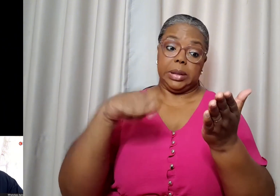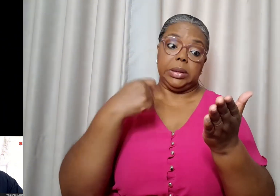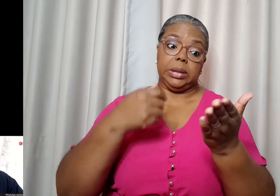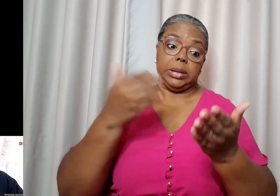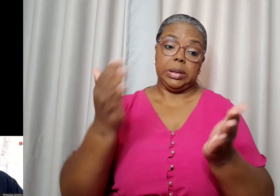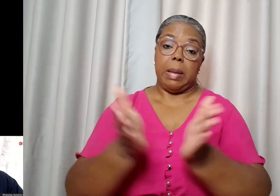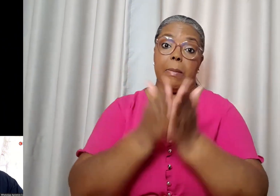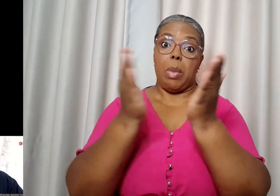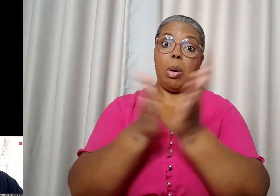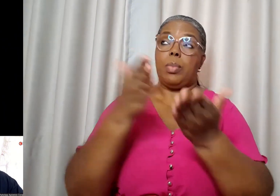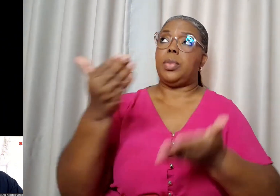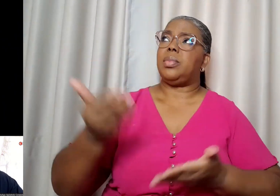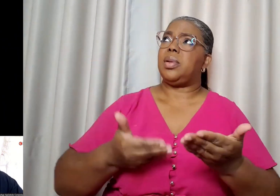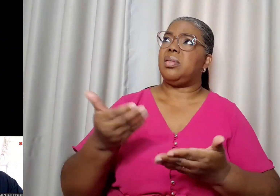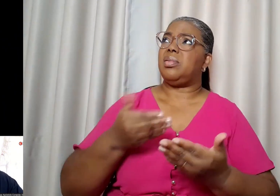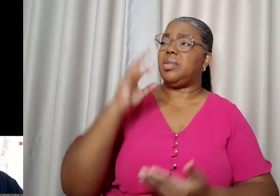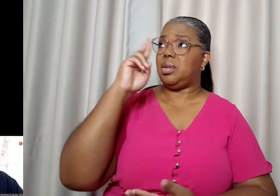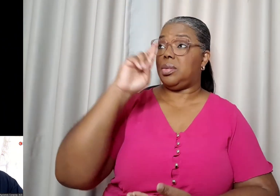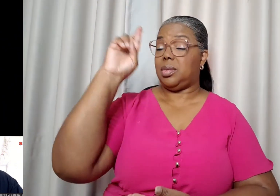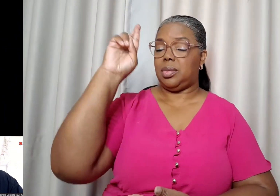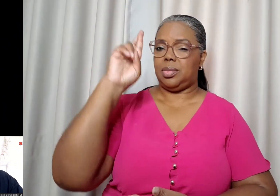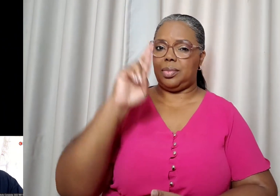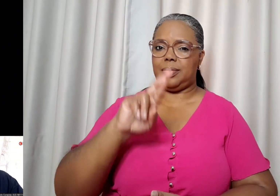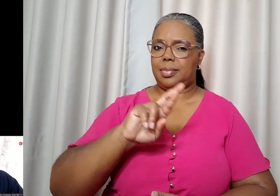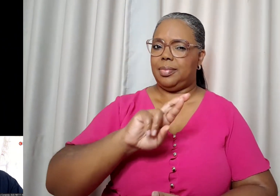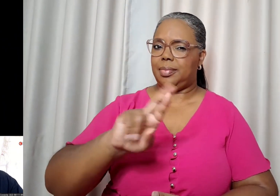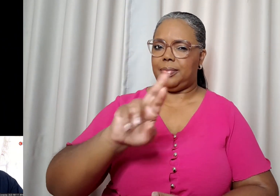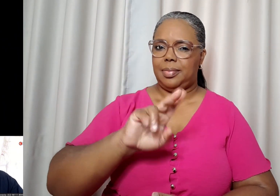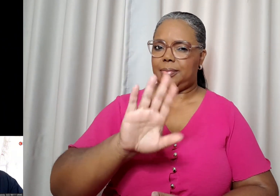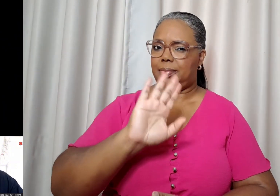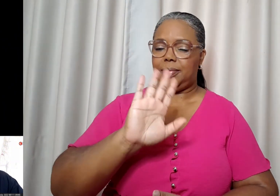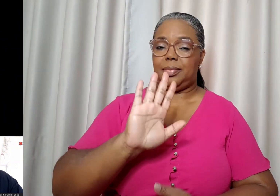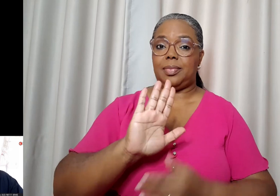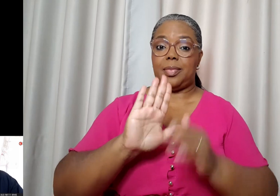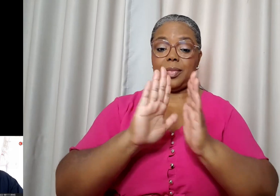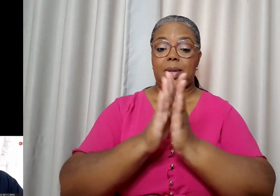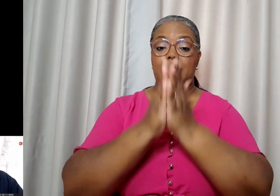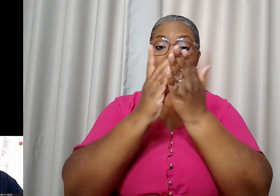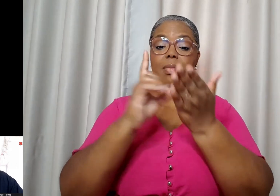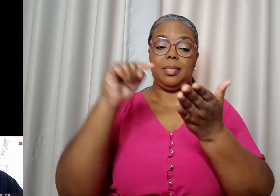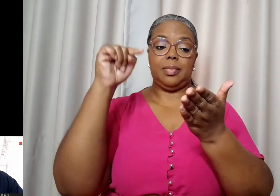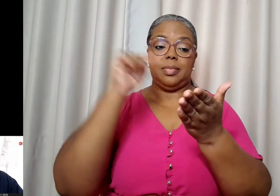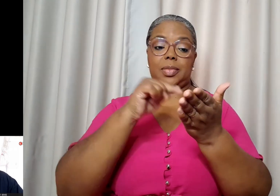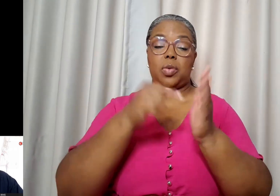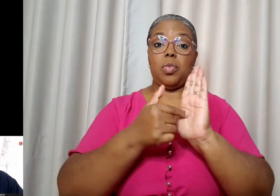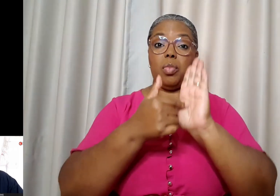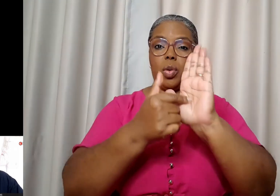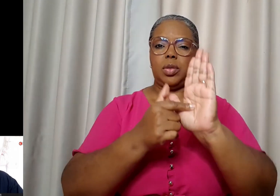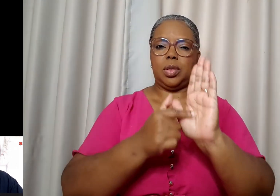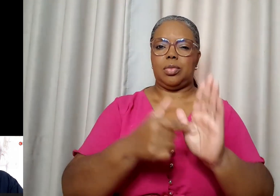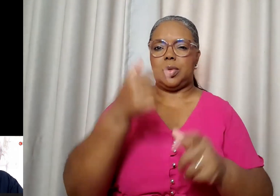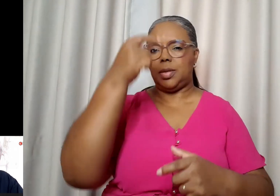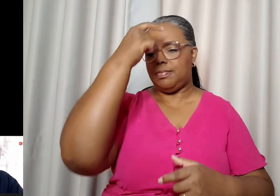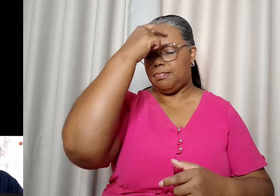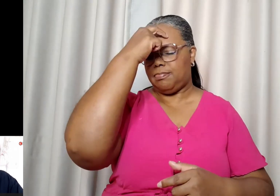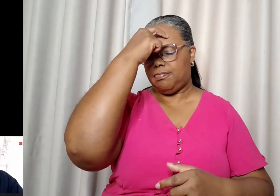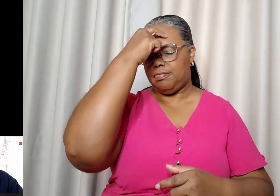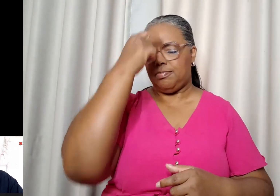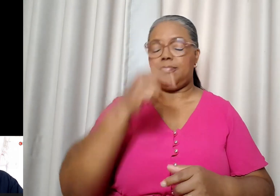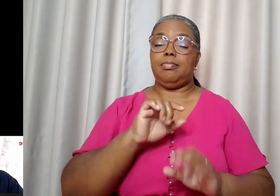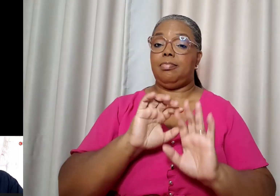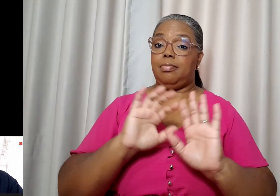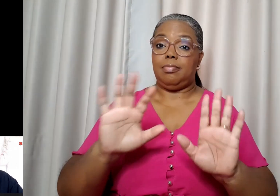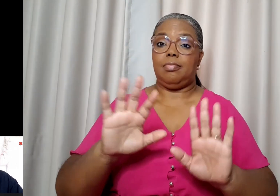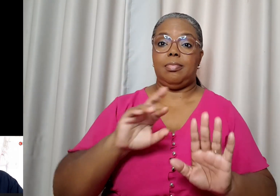A Bíblia fala de coração, não de situação financeira. Entendeu? Mas